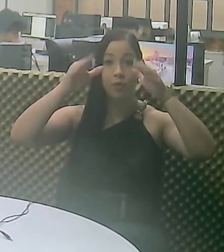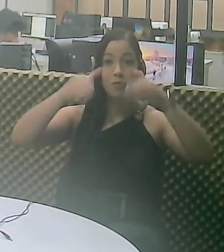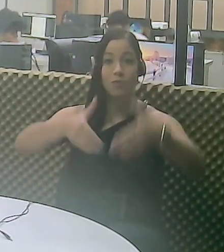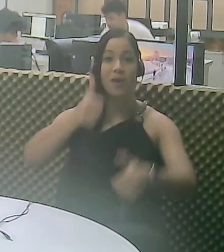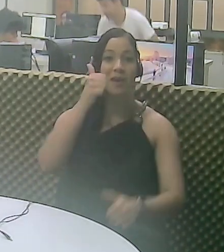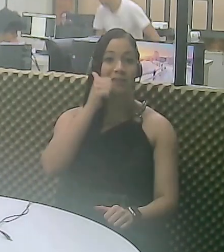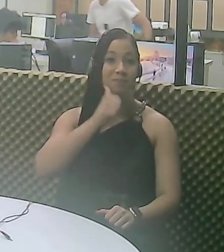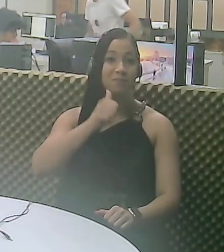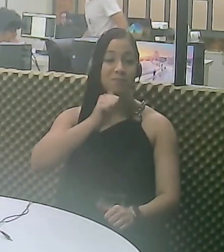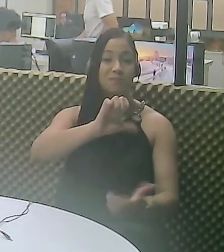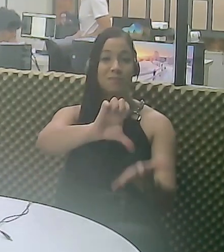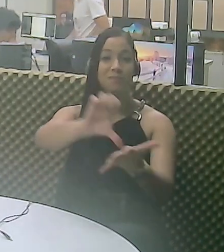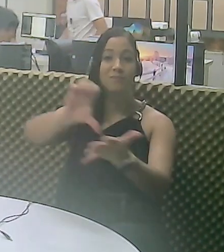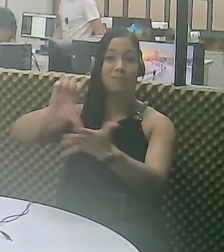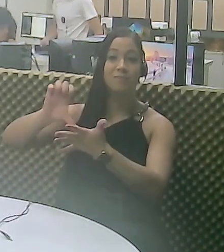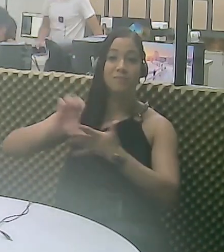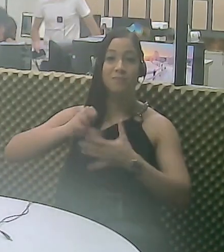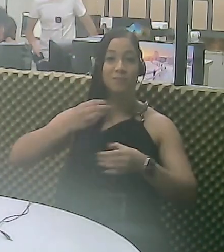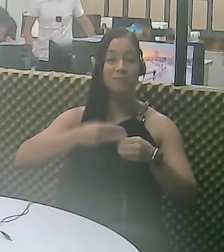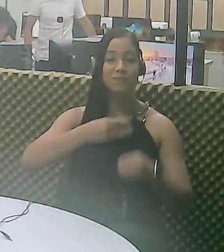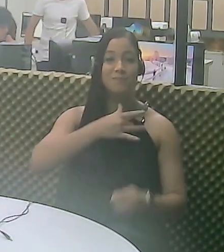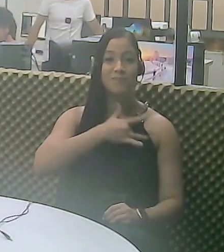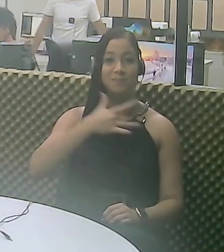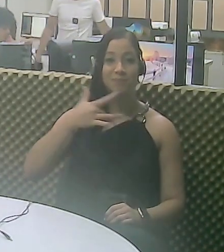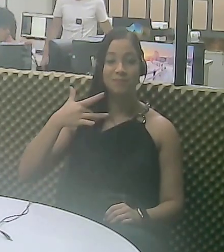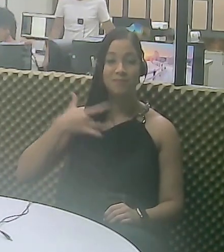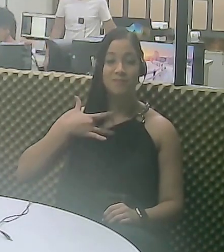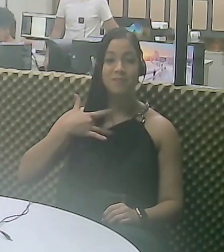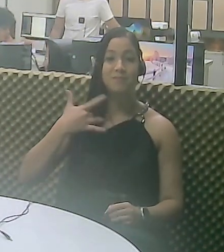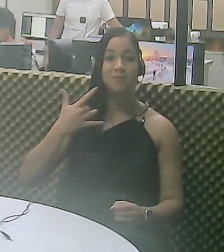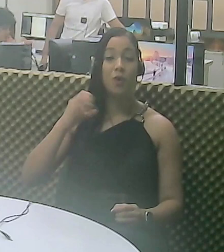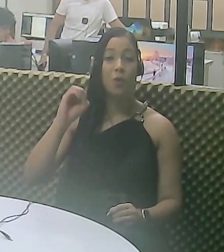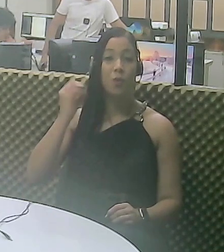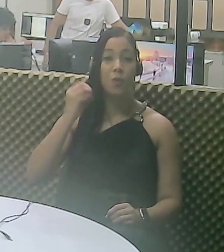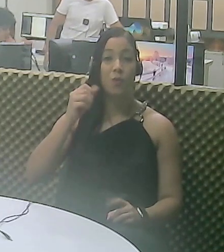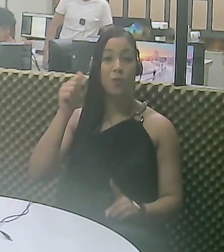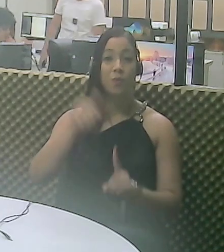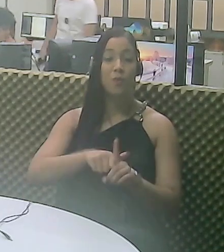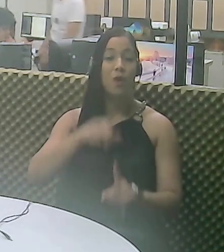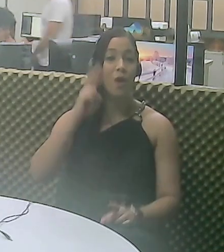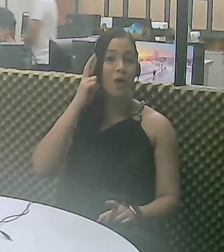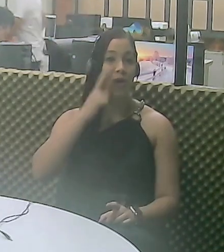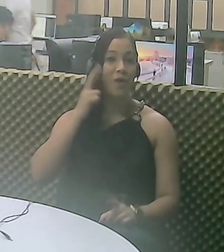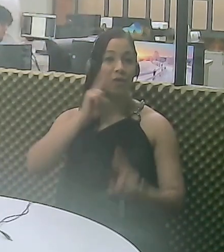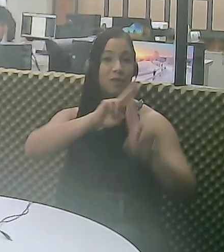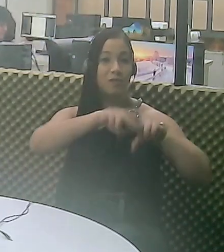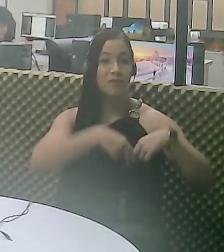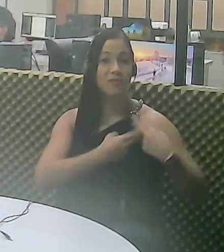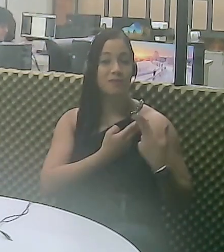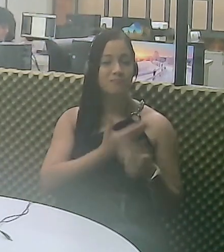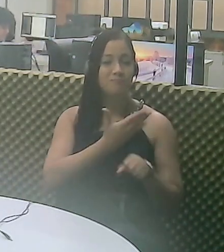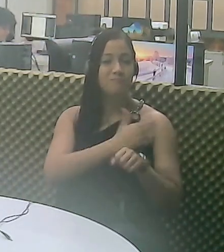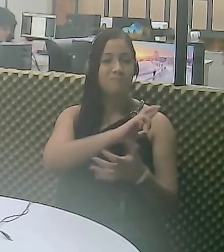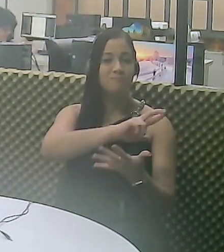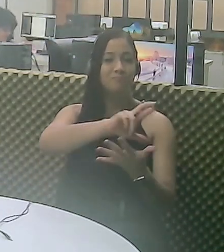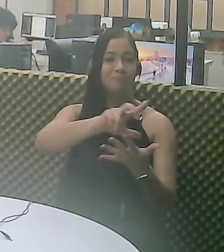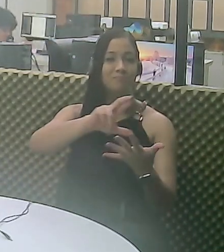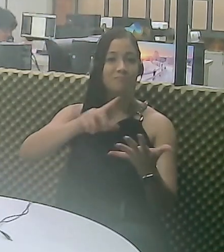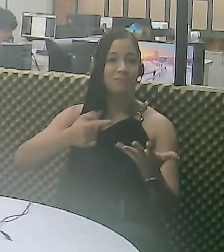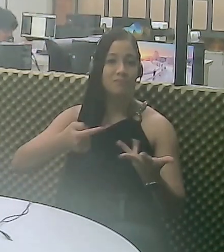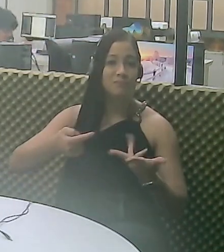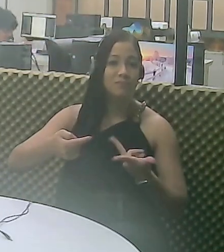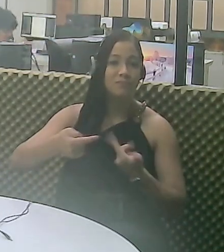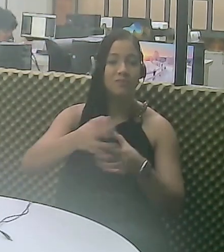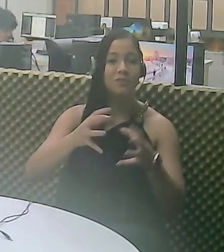mulheres nas unidades municipais de saúde devido ao Outubro Rosa. Várias atividades foram elaboradas